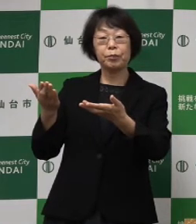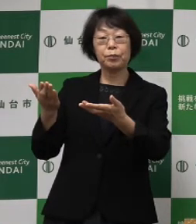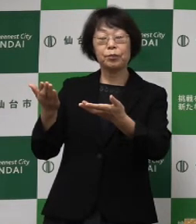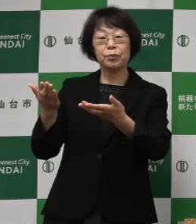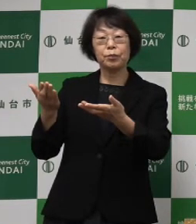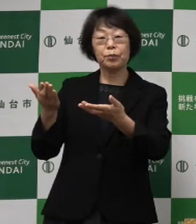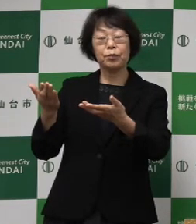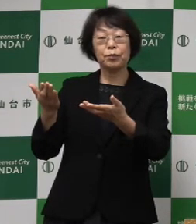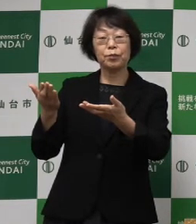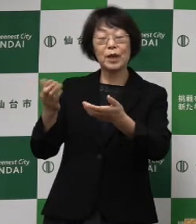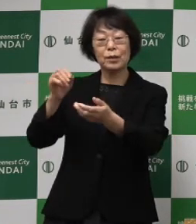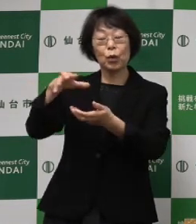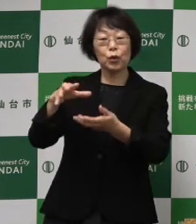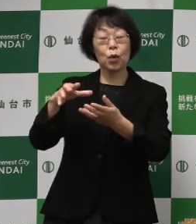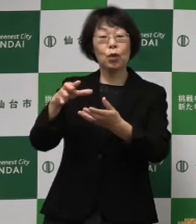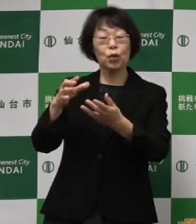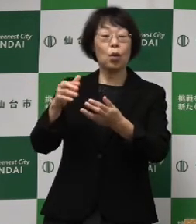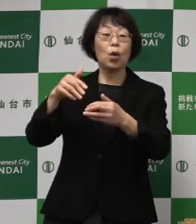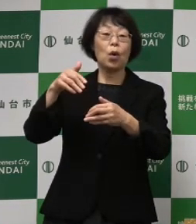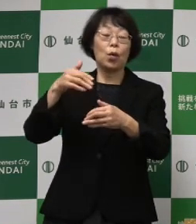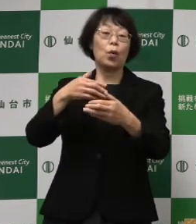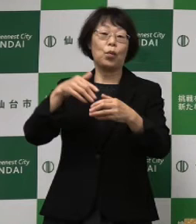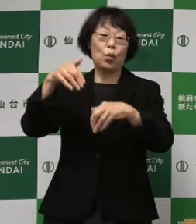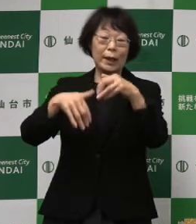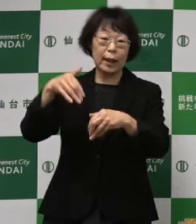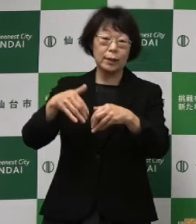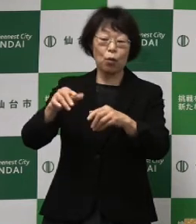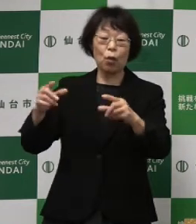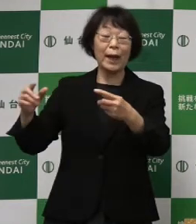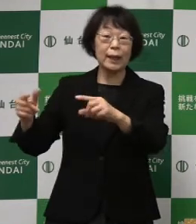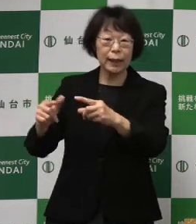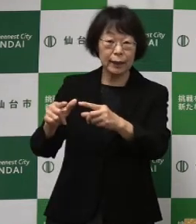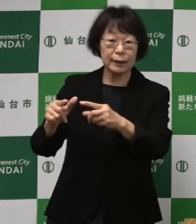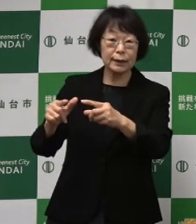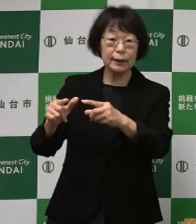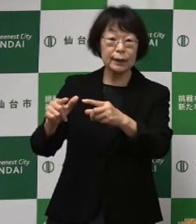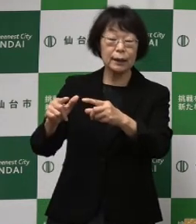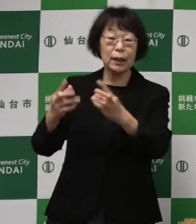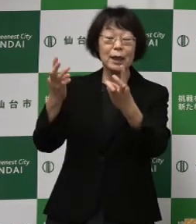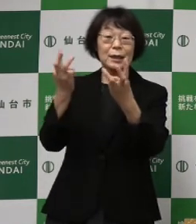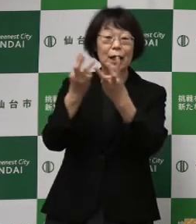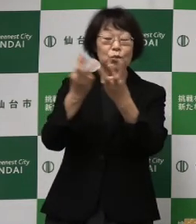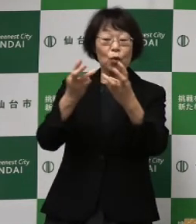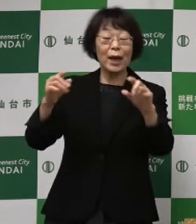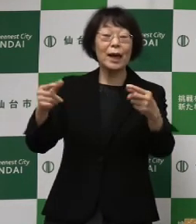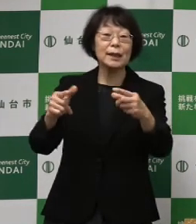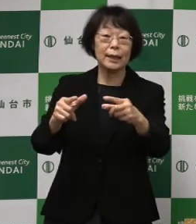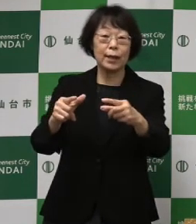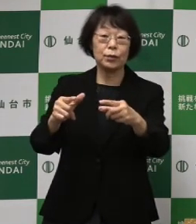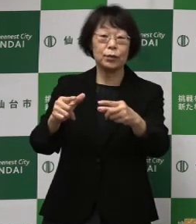得票割合も減らされたし、得票数そのものも減らされております